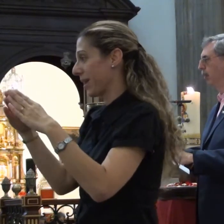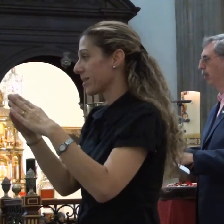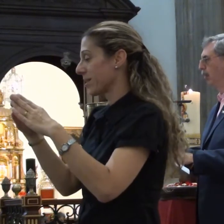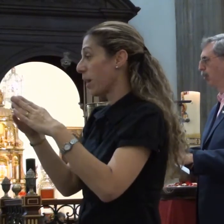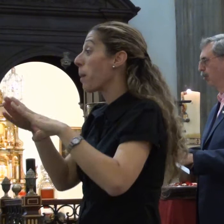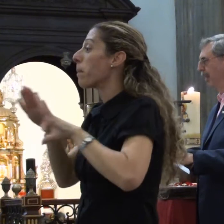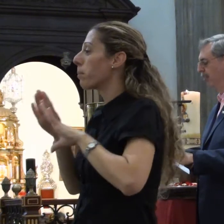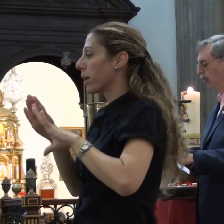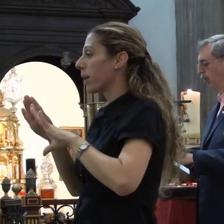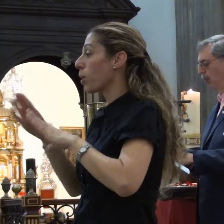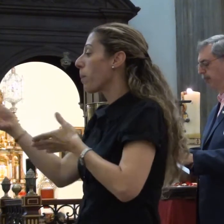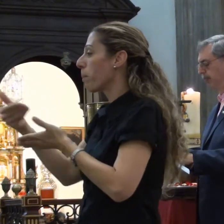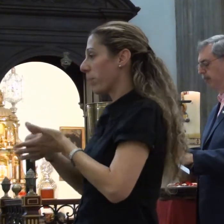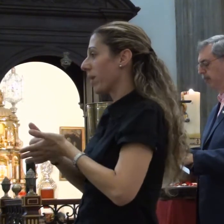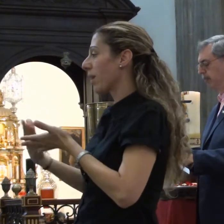mismo tiempo no